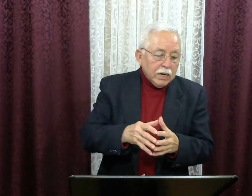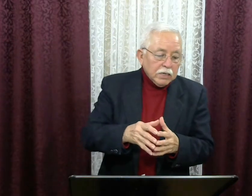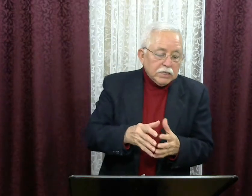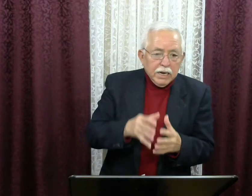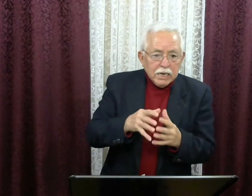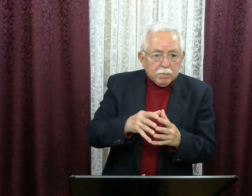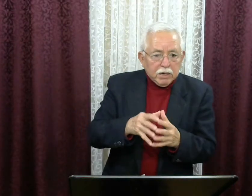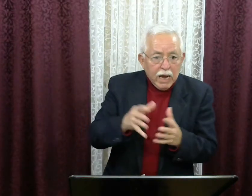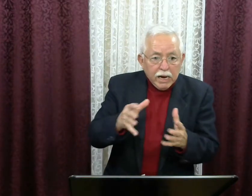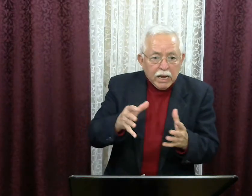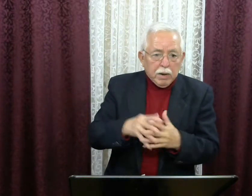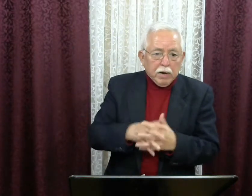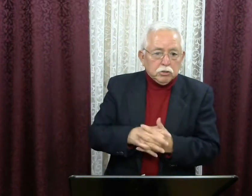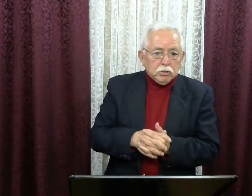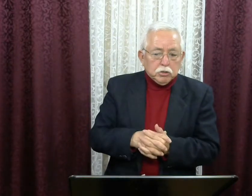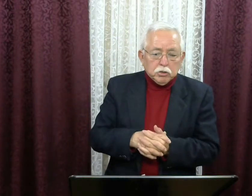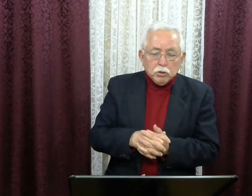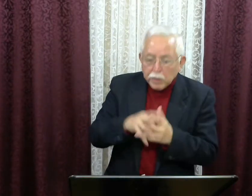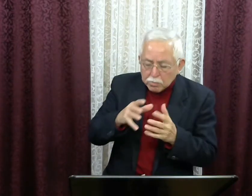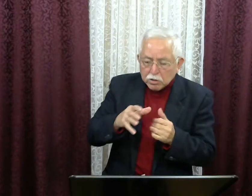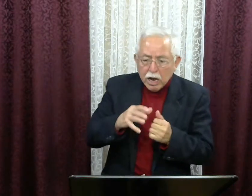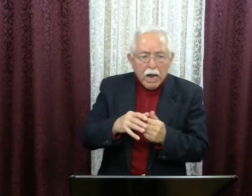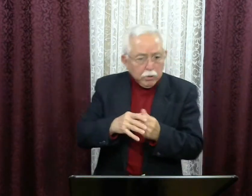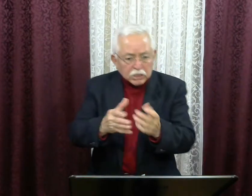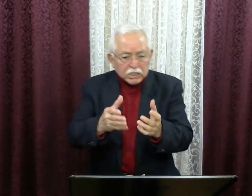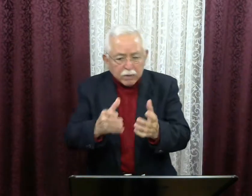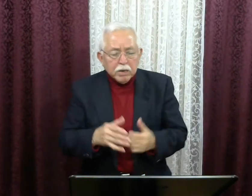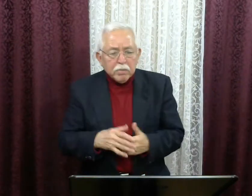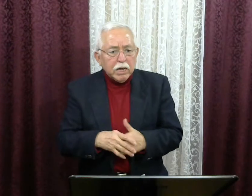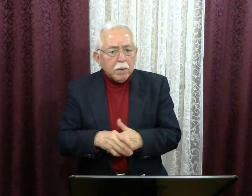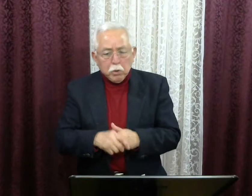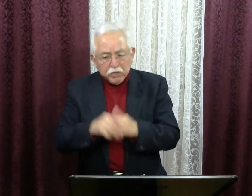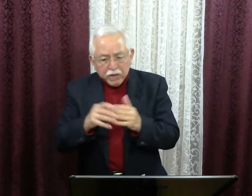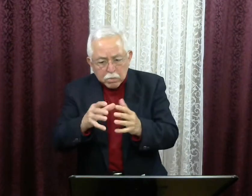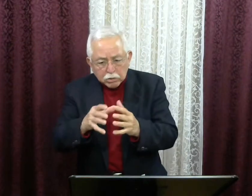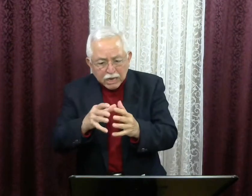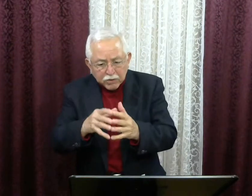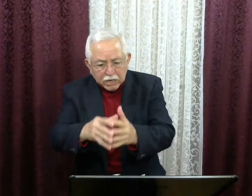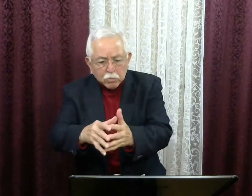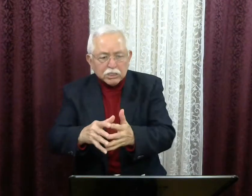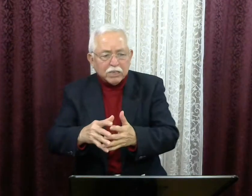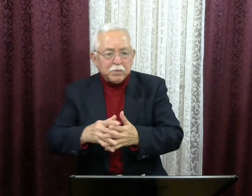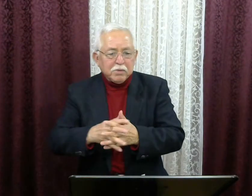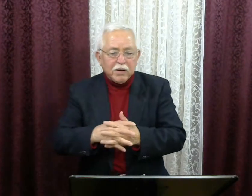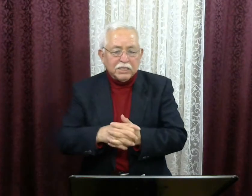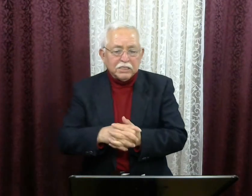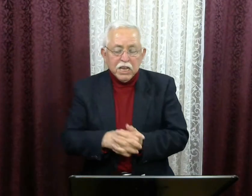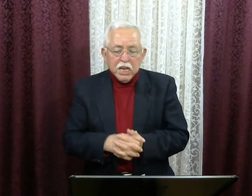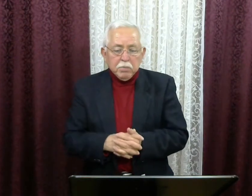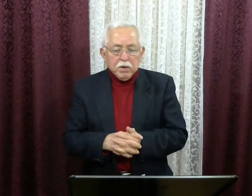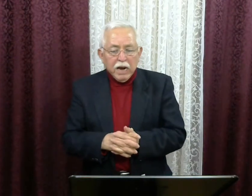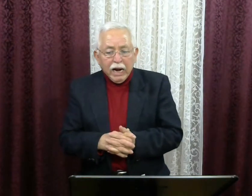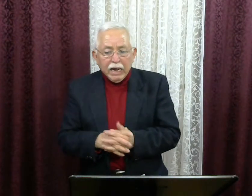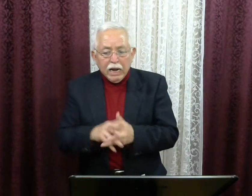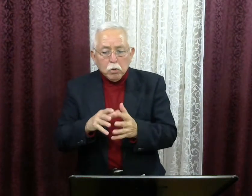Si en esa mañana, hermanos, tuviéramos nuestra Biblia, podríamos abrir nuestras Biblias y mirar en el book,